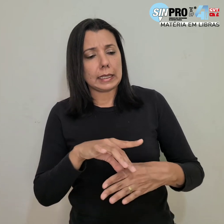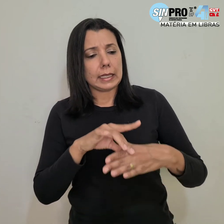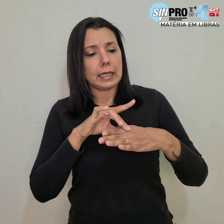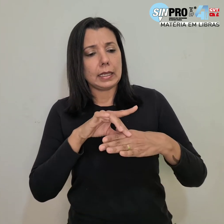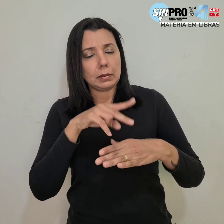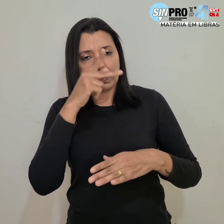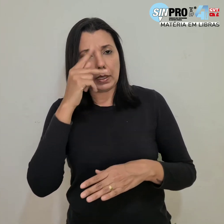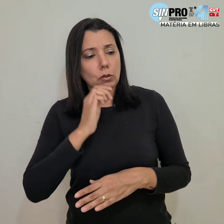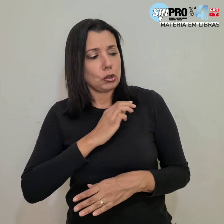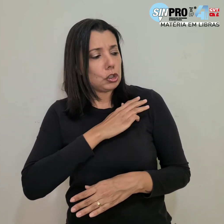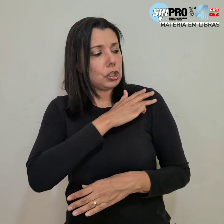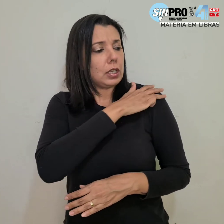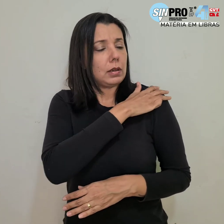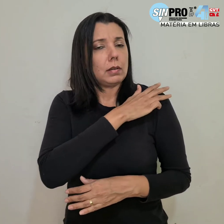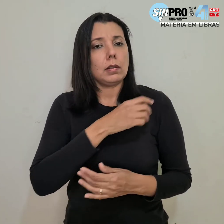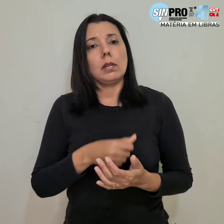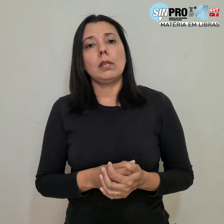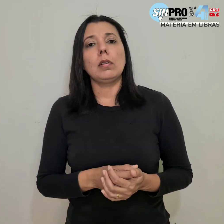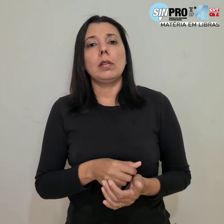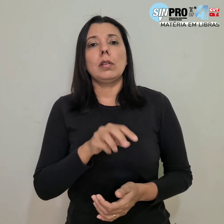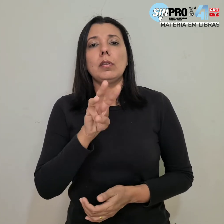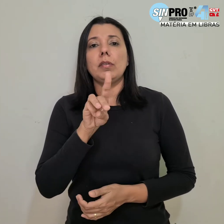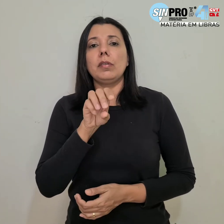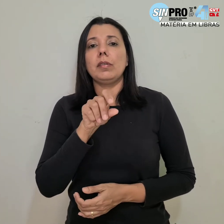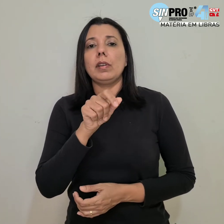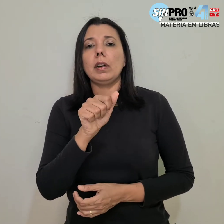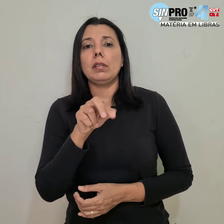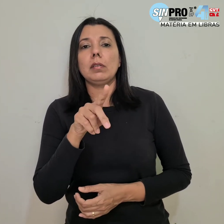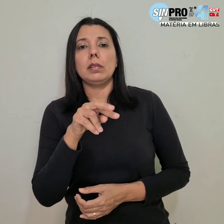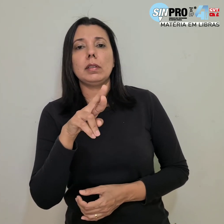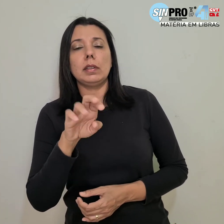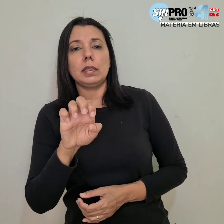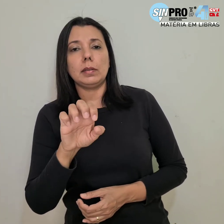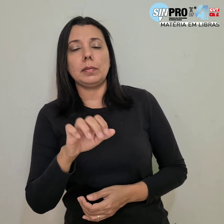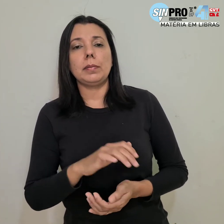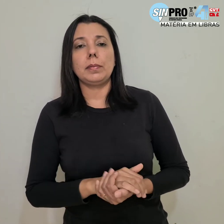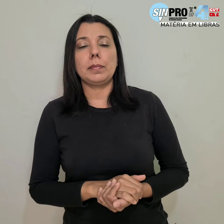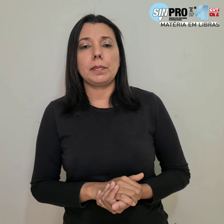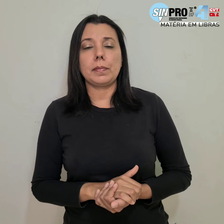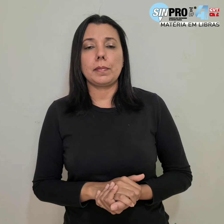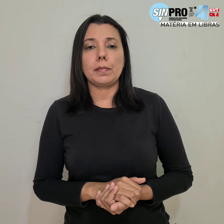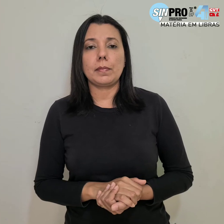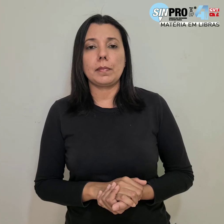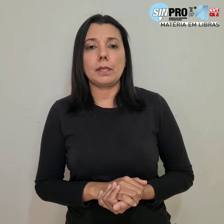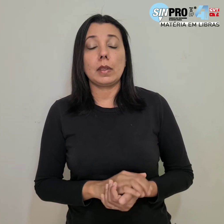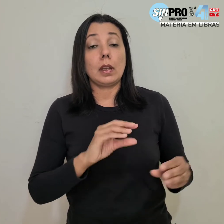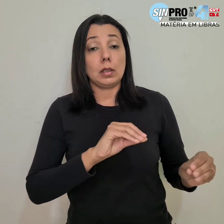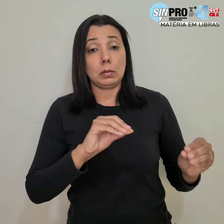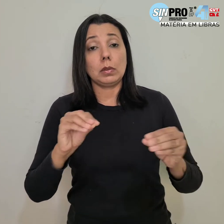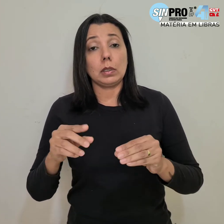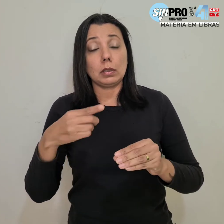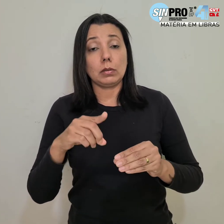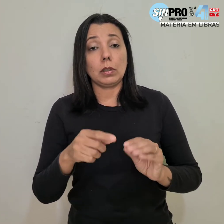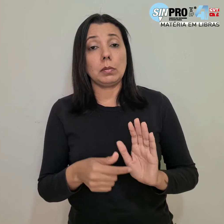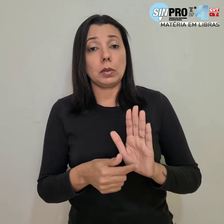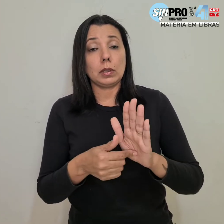liderada pelo general do Exército Walter Souza Braga Neto. As mudanças foram impostas